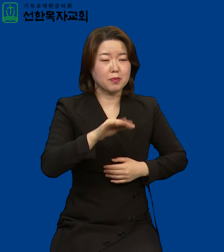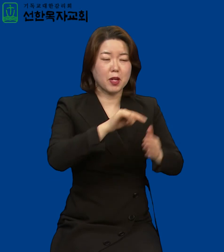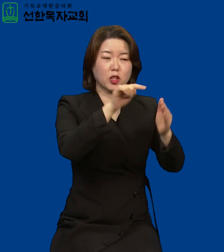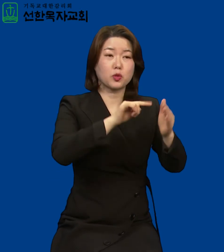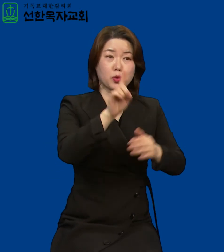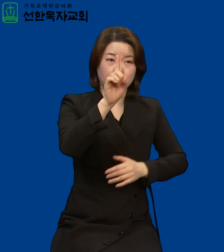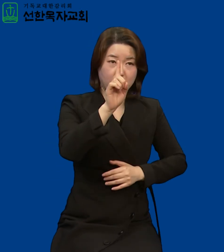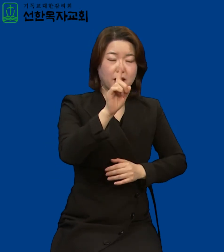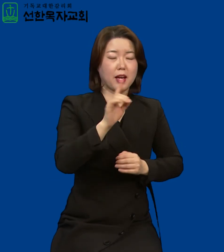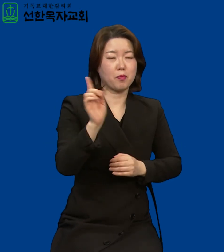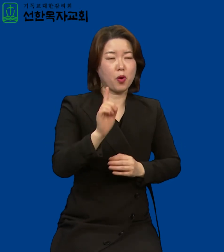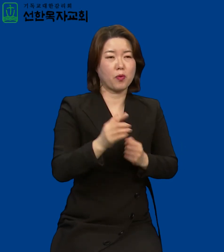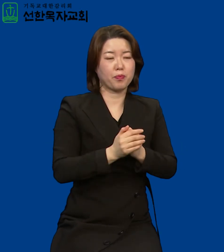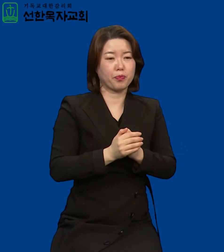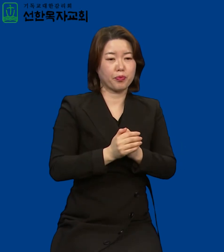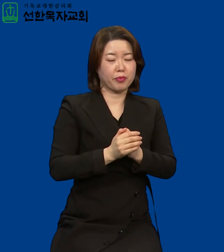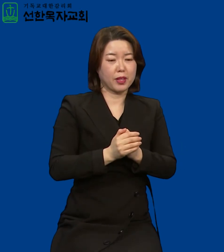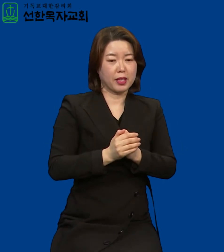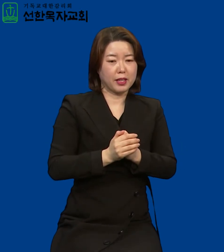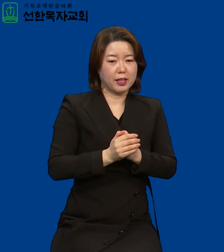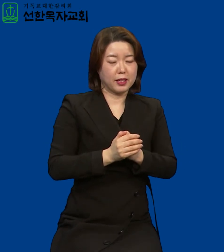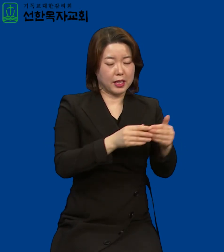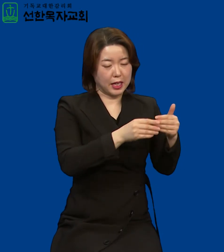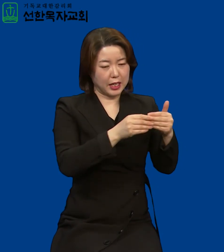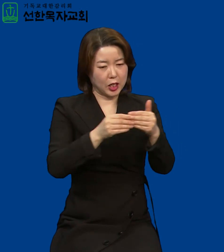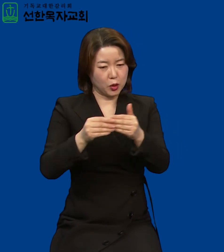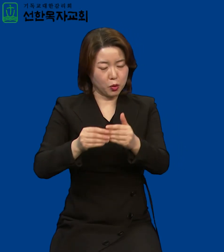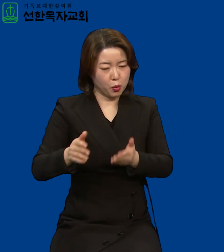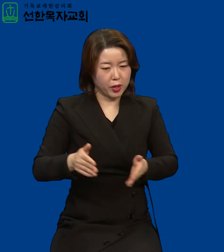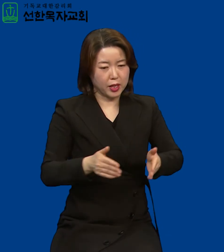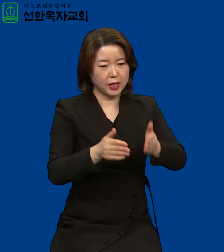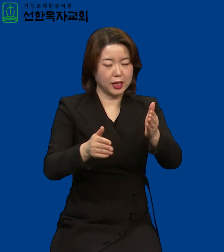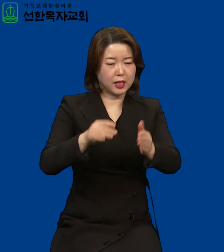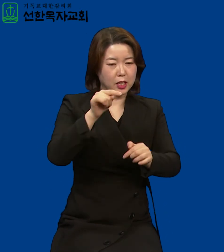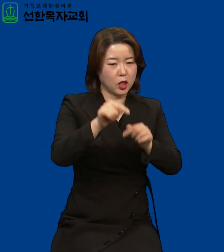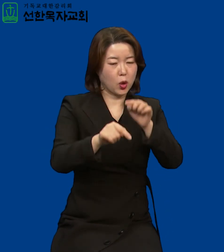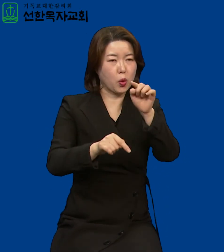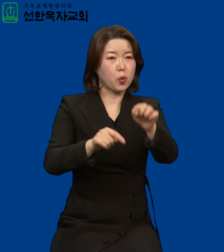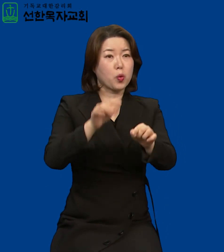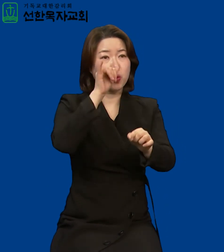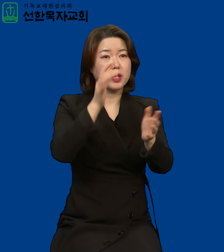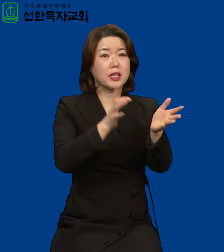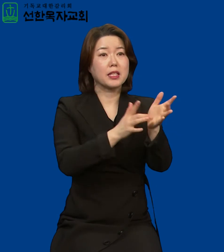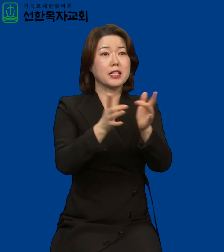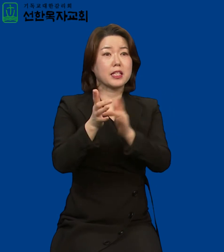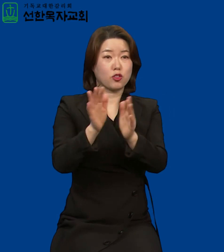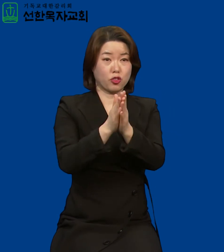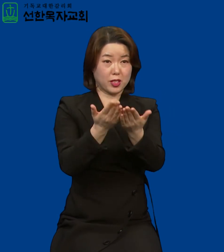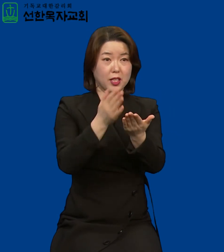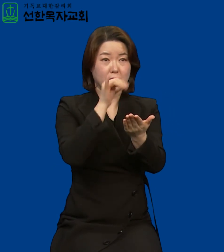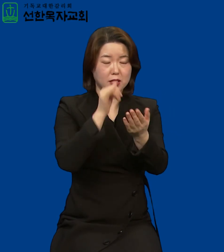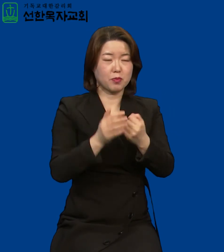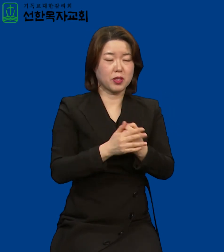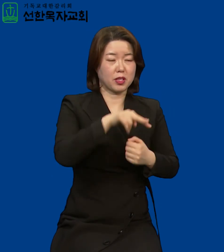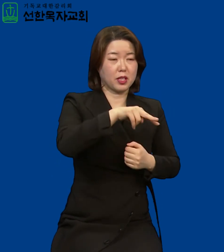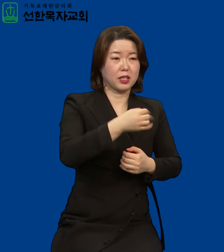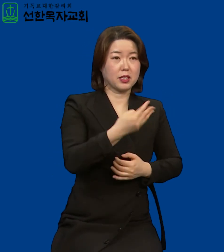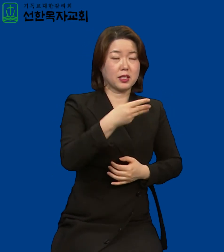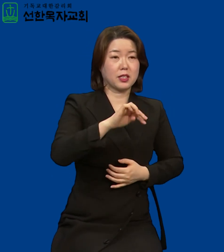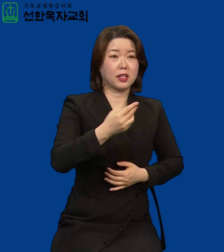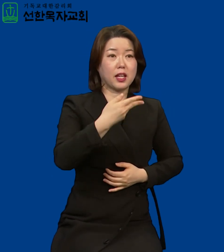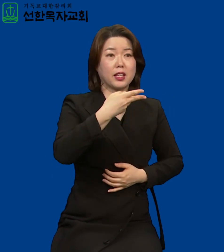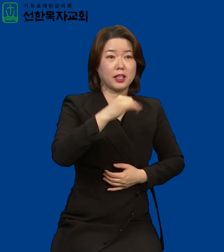하나가 인도의 길을 걷고 계신 예수라고 하는 책이 있습니다. 스탠리 존스,